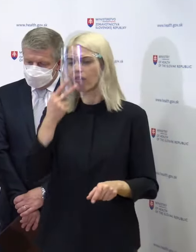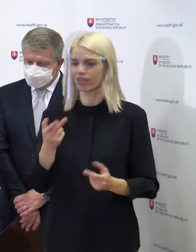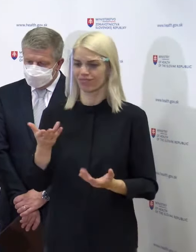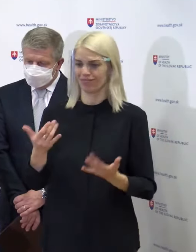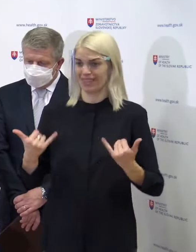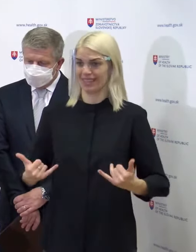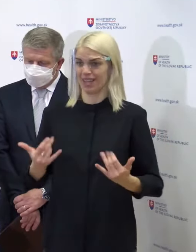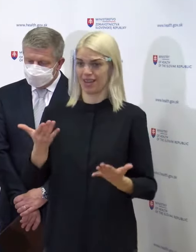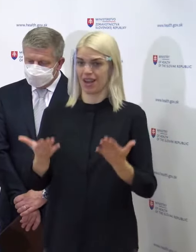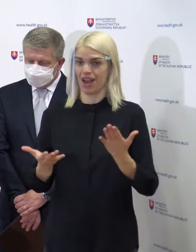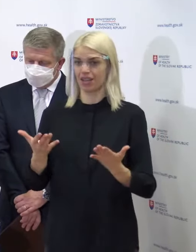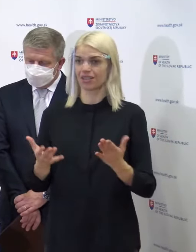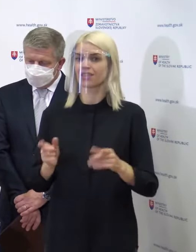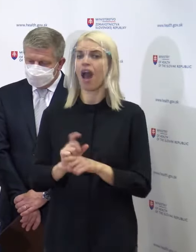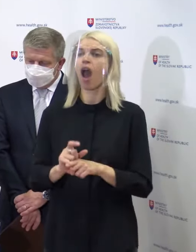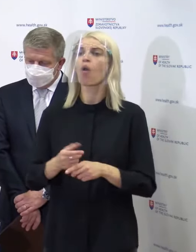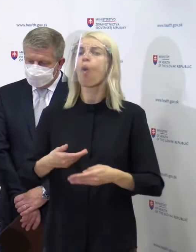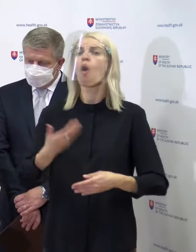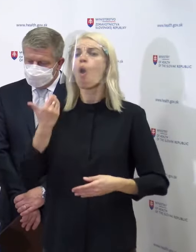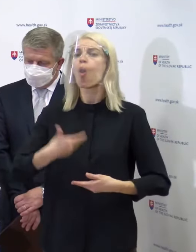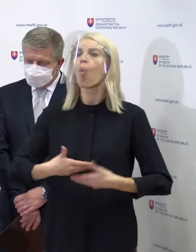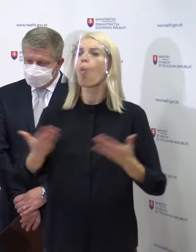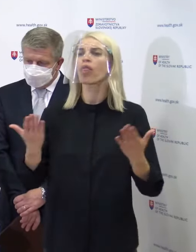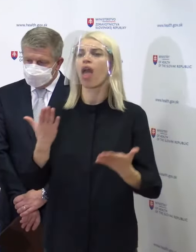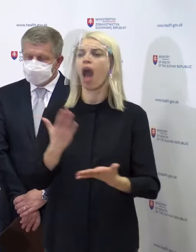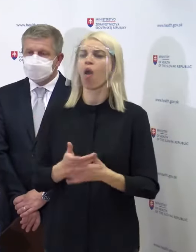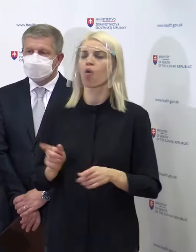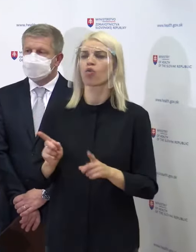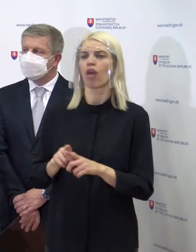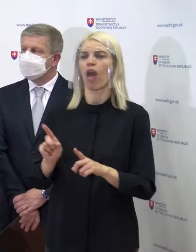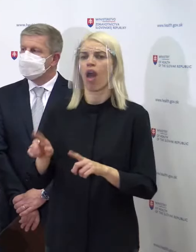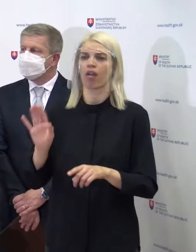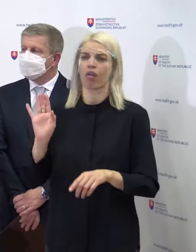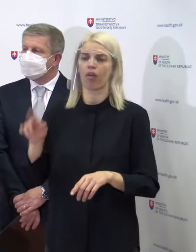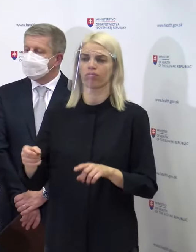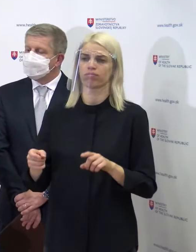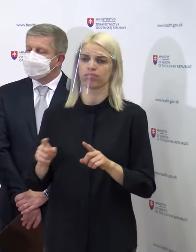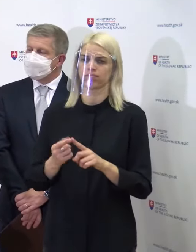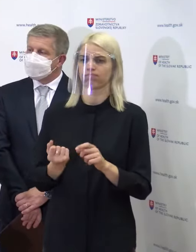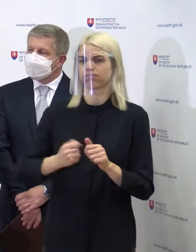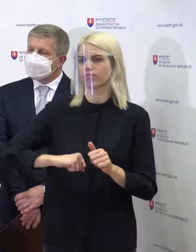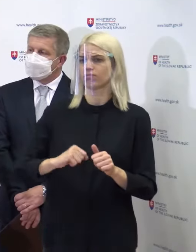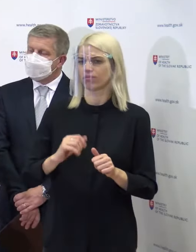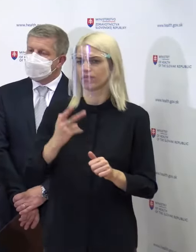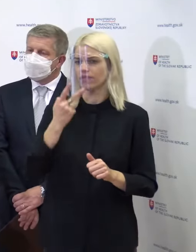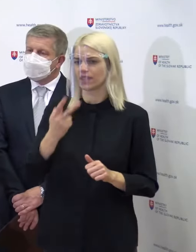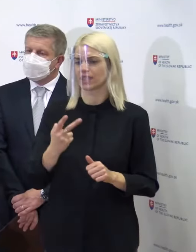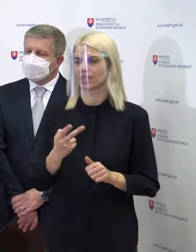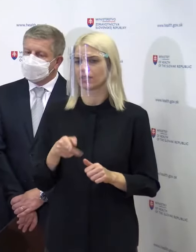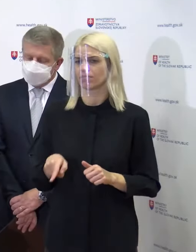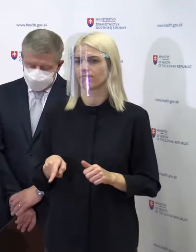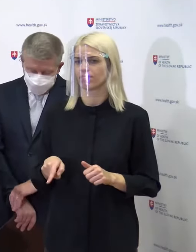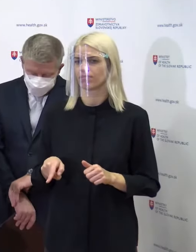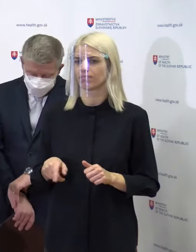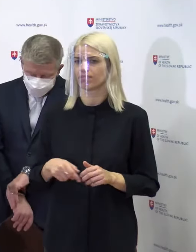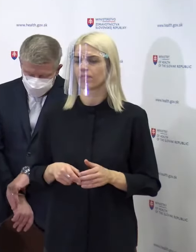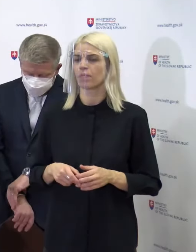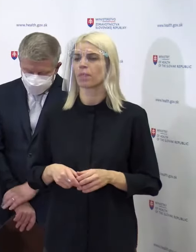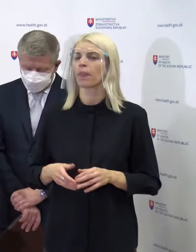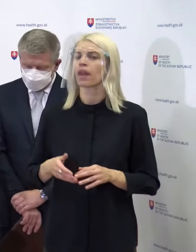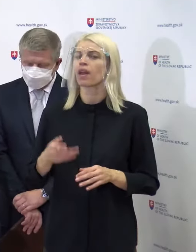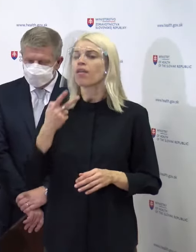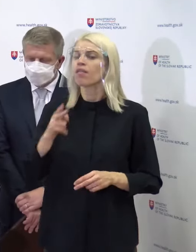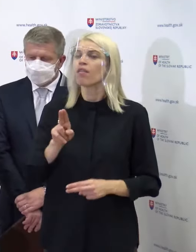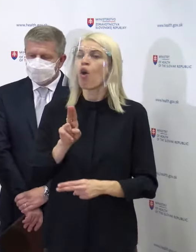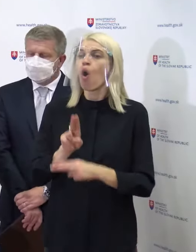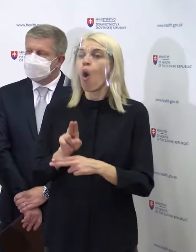tak akceptovaný verejnosťou, ako bol predtým. Čiže mnohé tie opatrenia